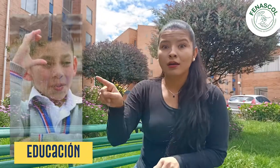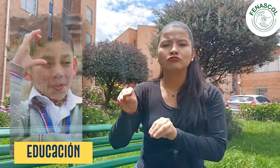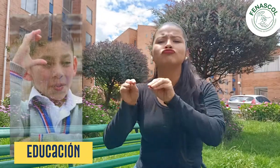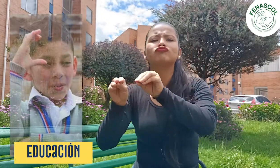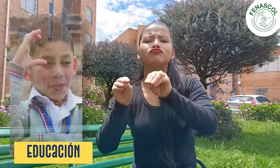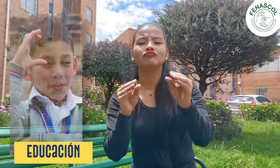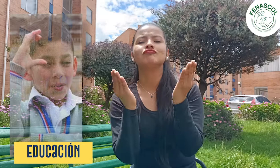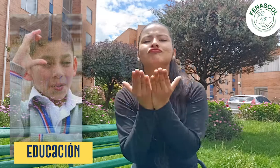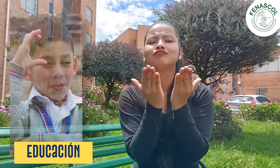Educación.